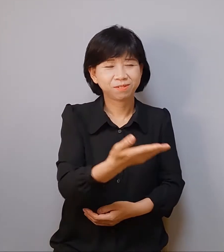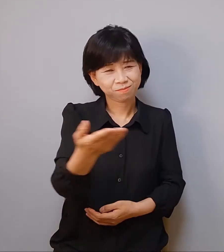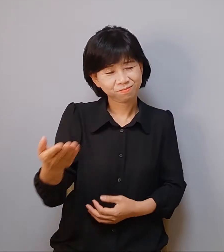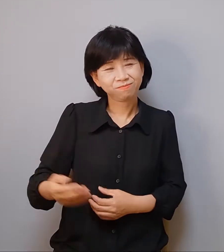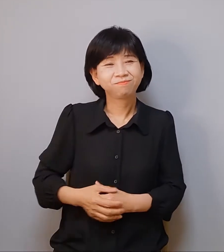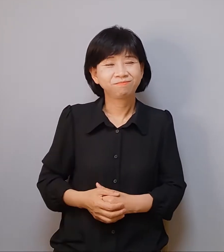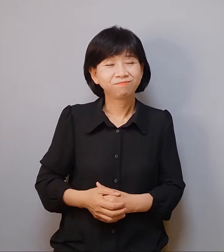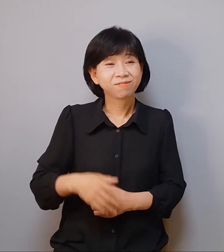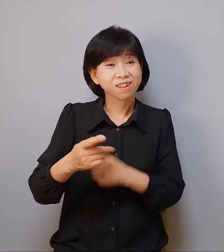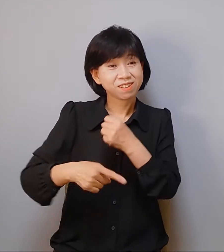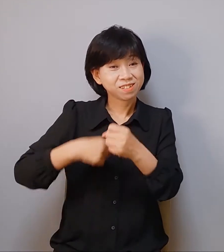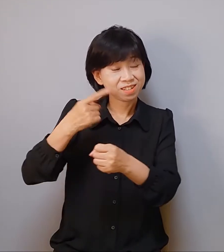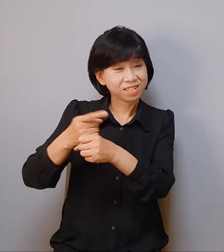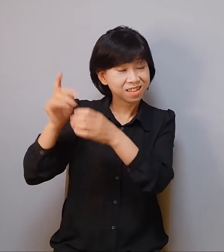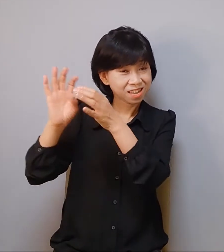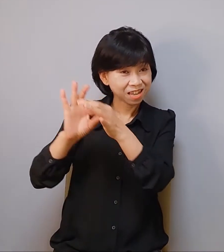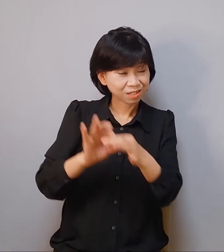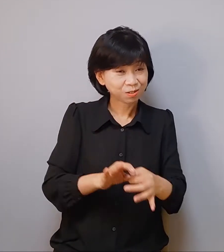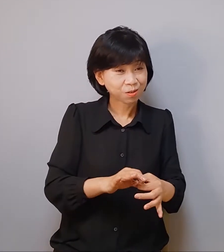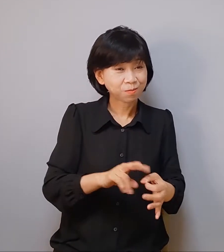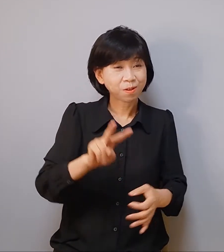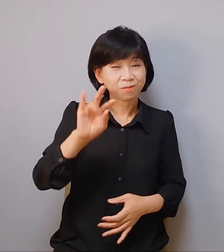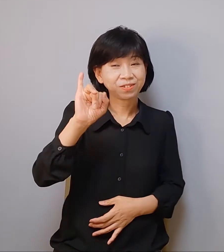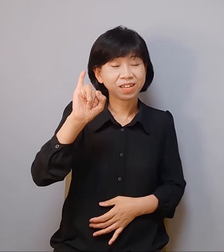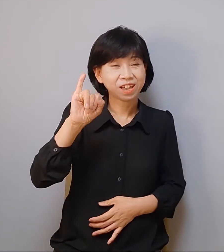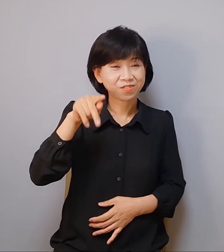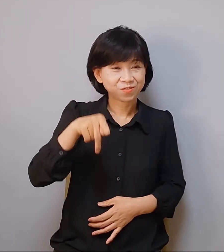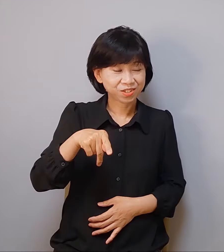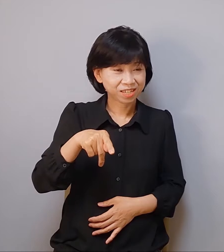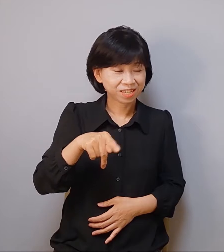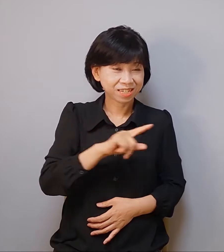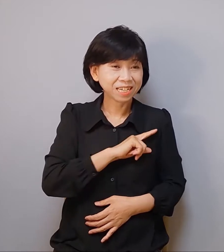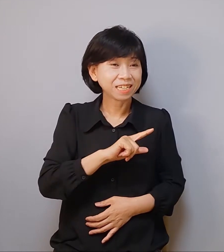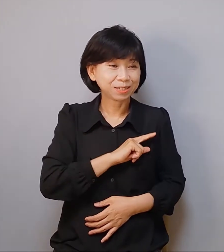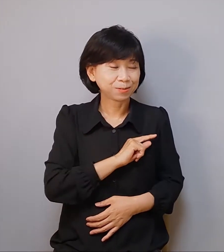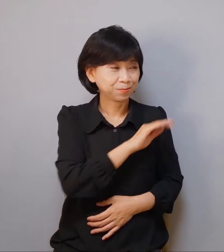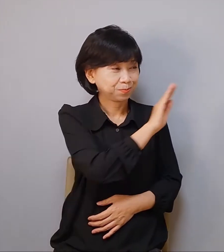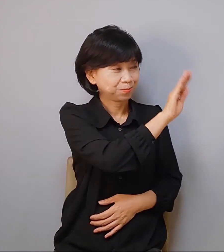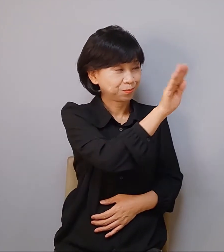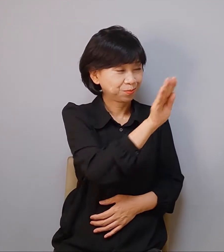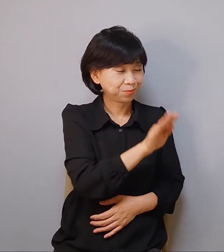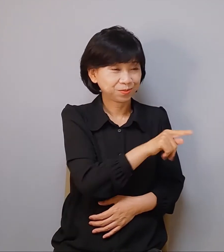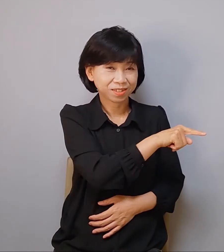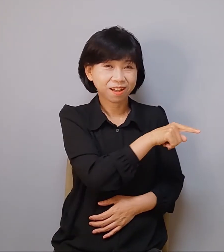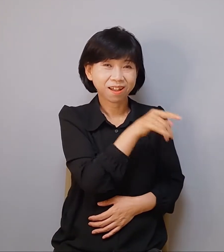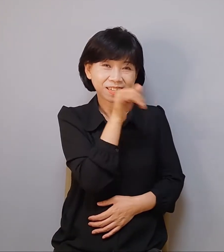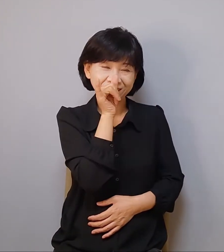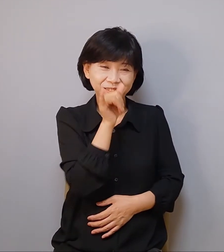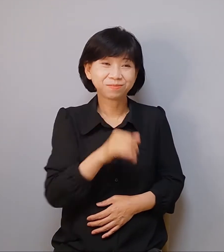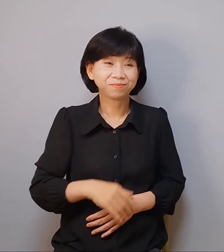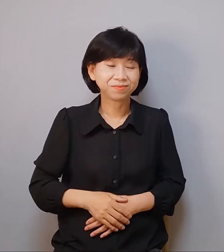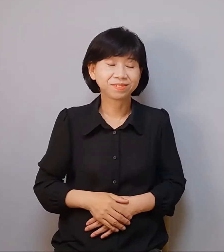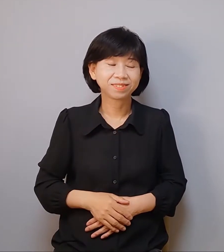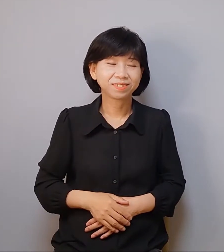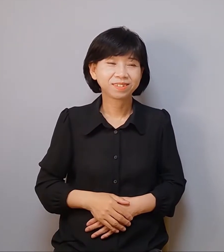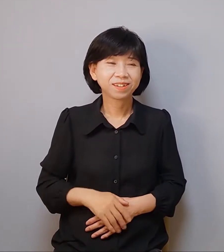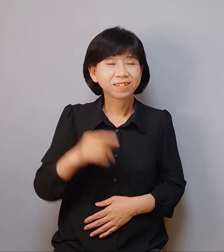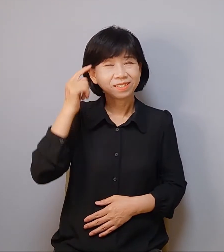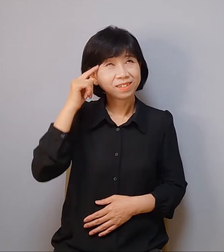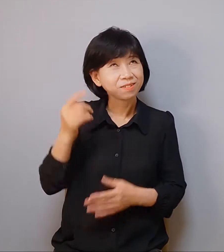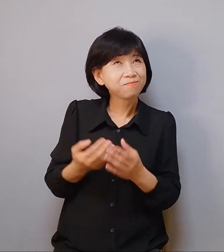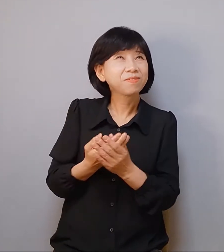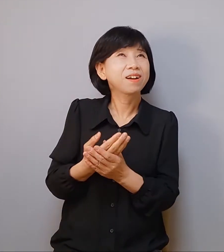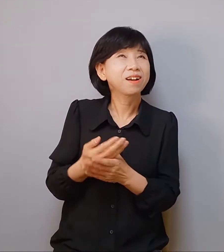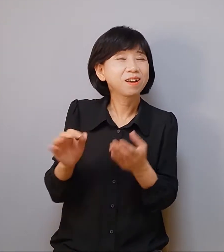1년 내내 붙어 있을 예정입니다. 작정하실 VIP들이 또 떠오르시면 아무 때나 수시로 주시면